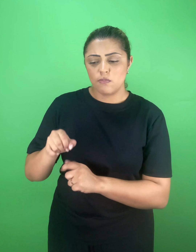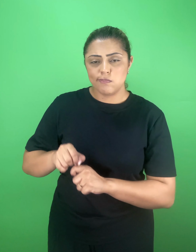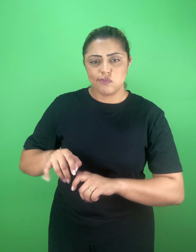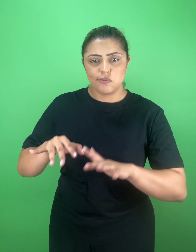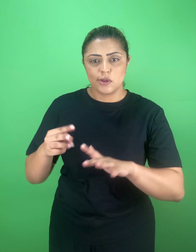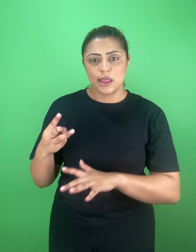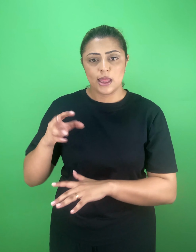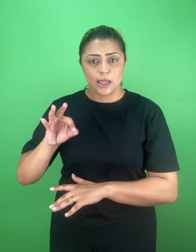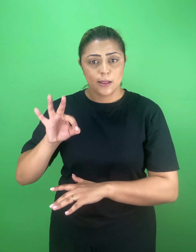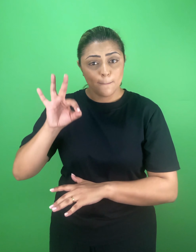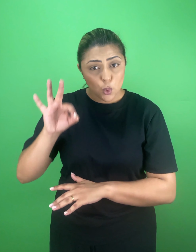1.